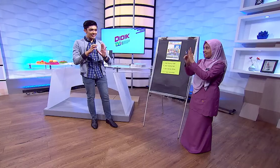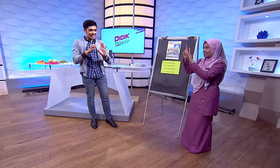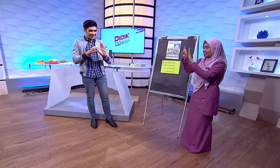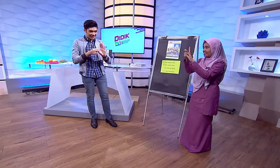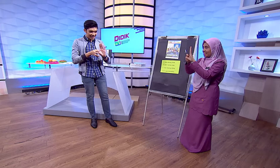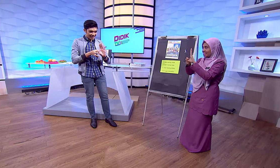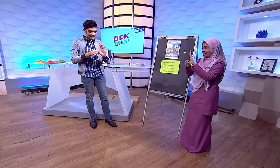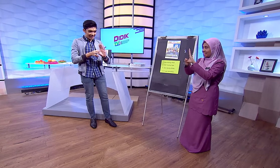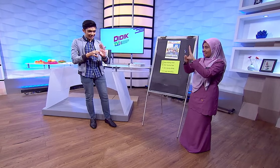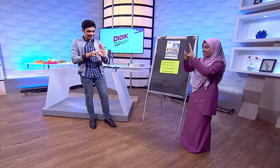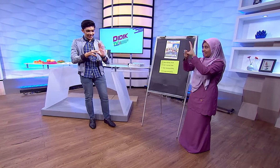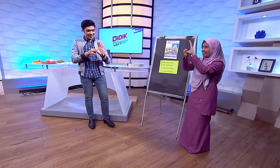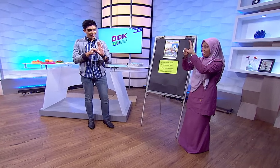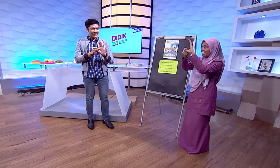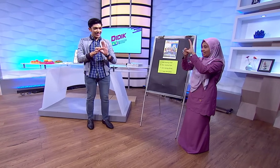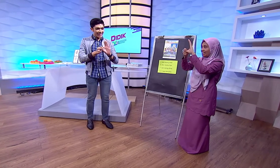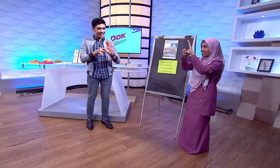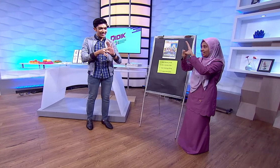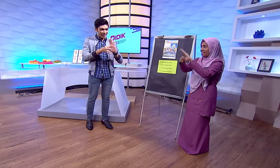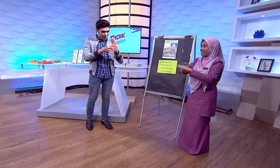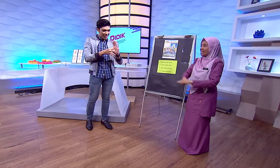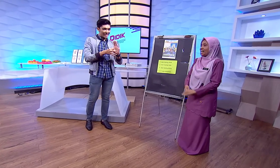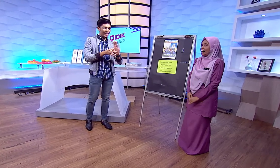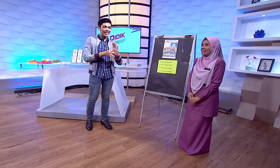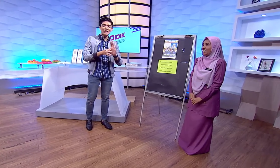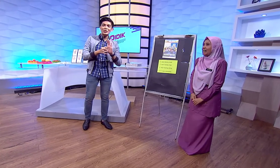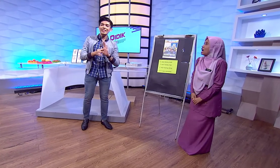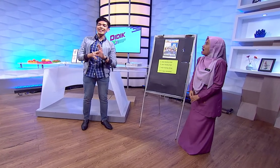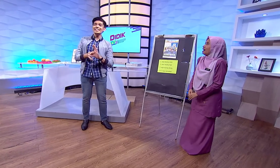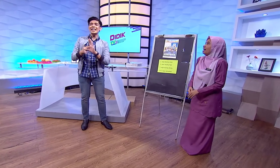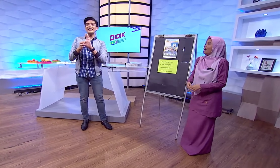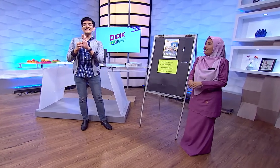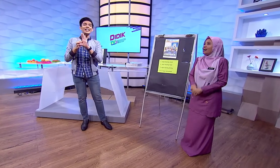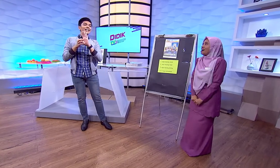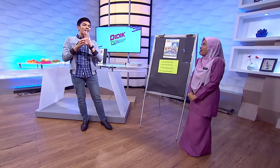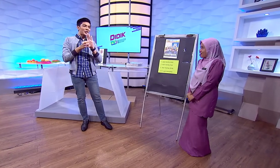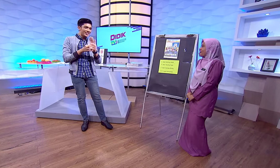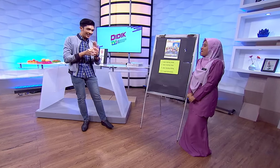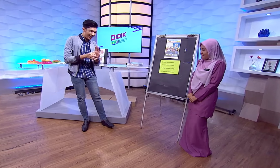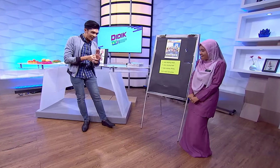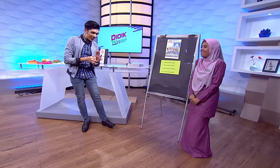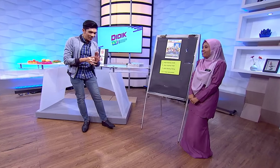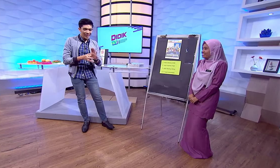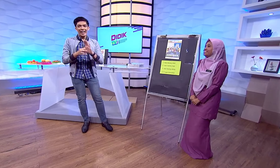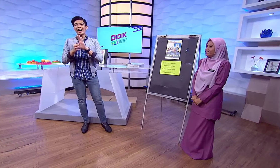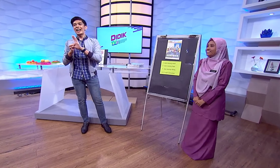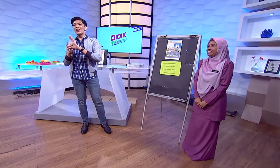bertahta ocicat kulkas ini itu dia nyanyian lagu negaraku untuk